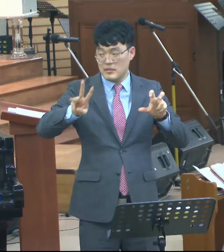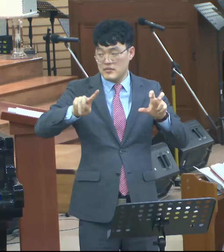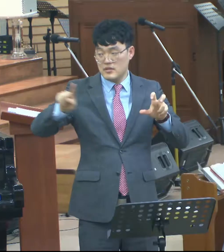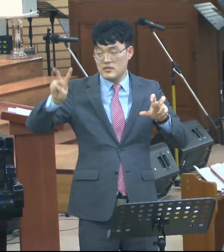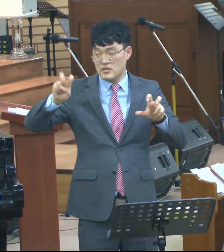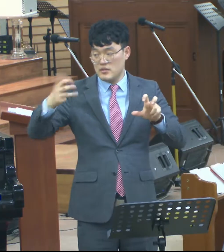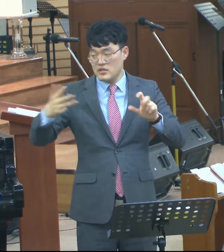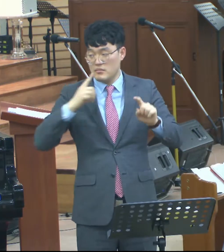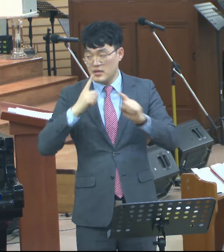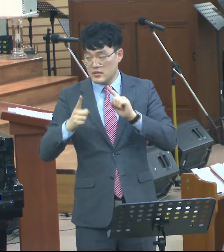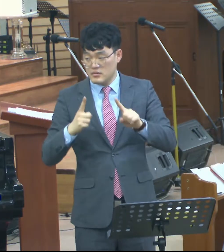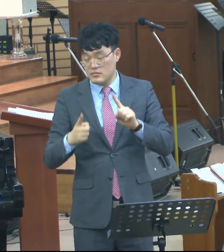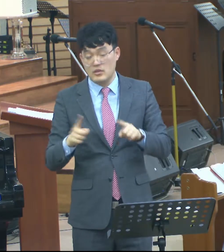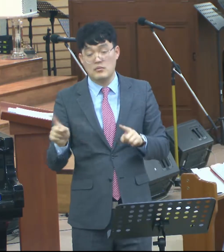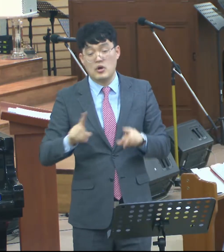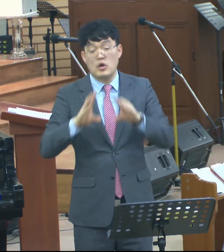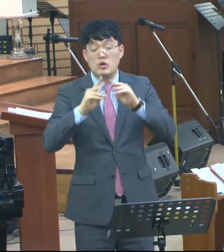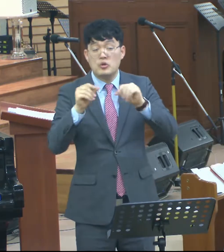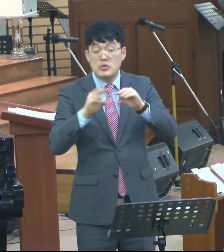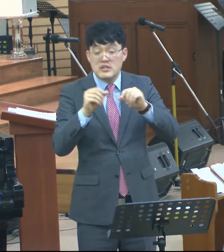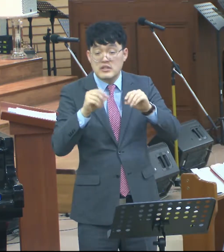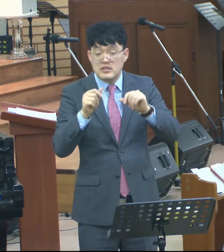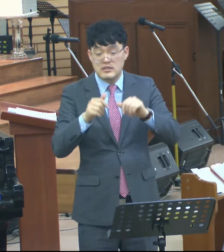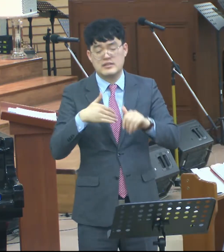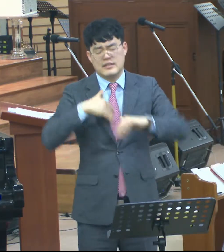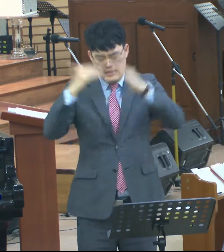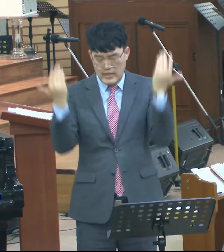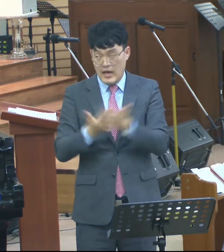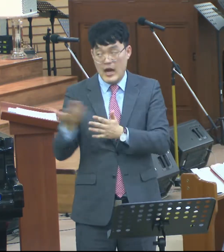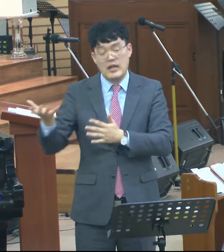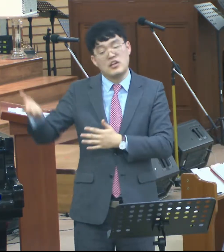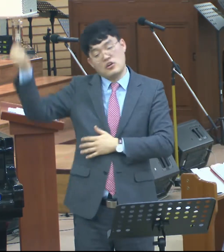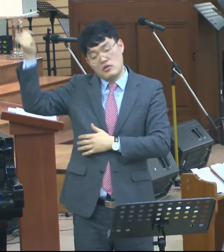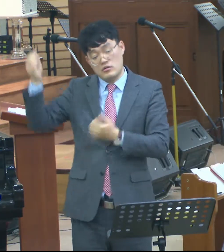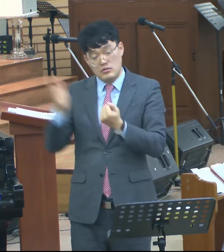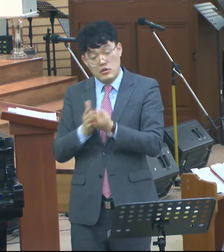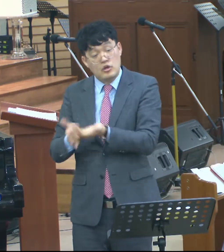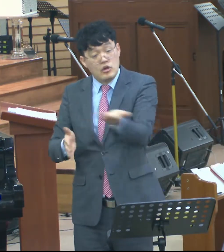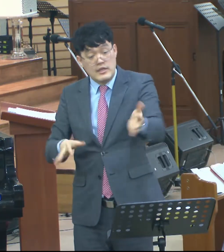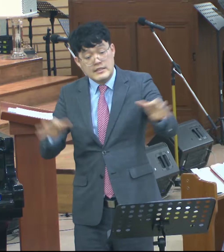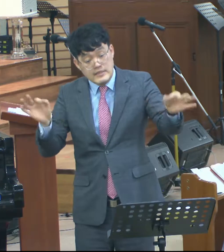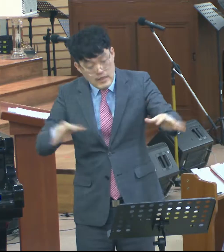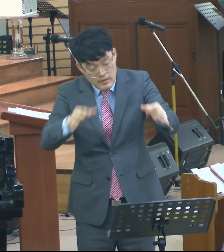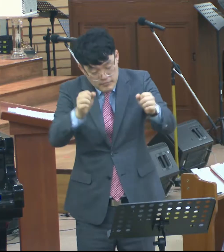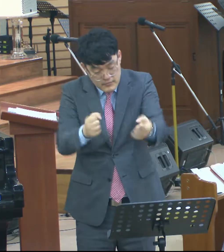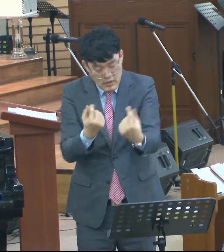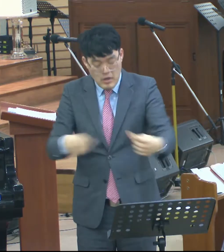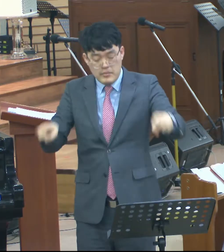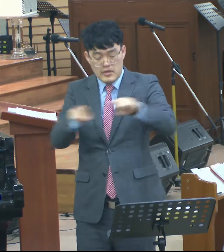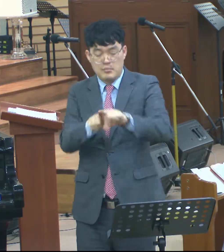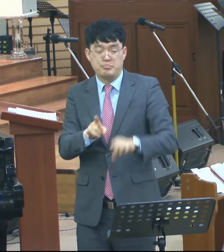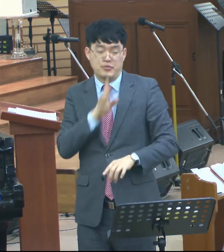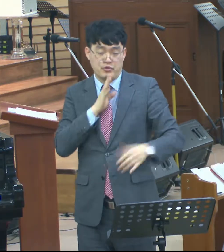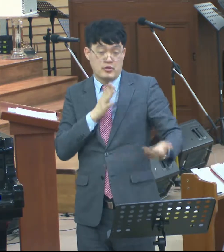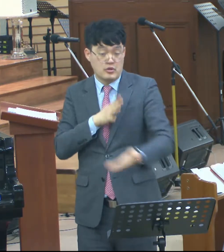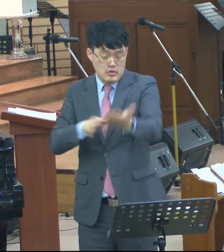것이니라. 너희는 거류민이요 동거하는 자로서 나와 함께 있느니라. 너희 기업에 온 땅으로 그 토지